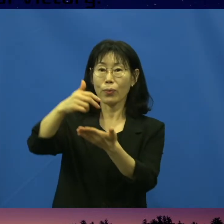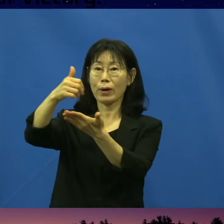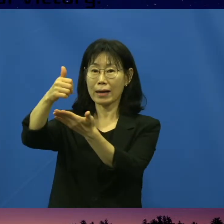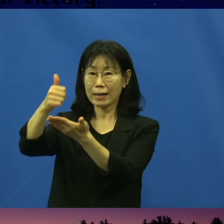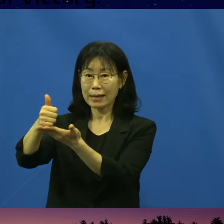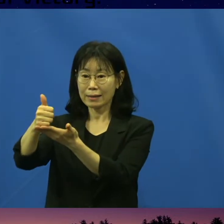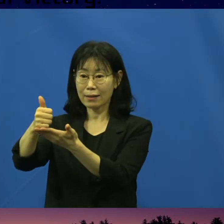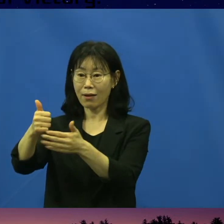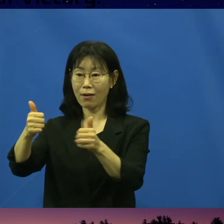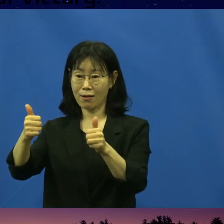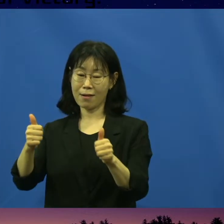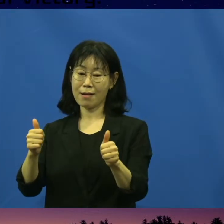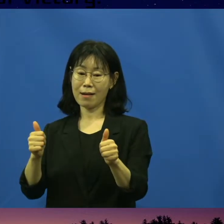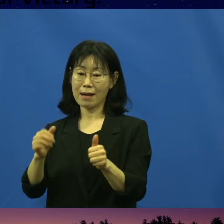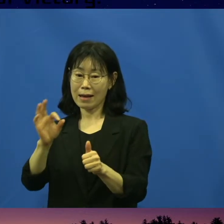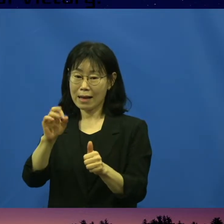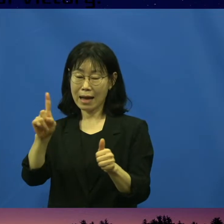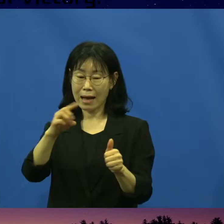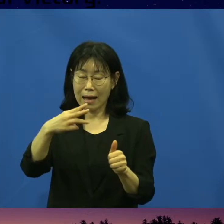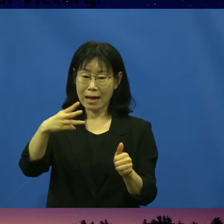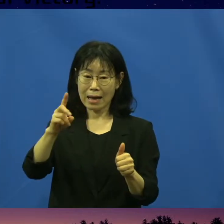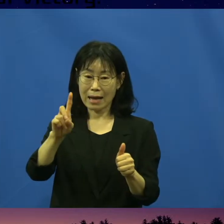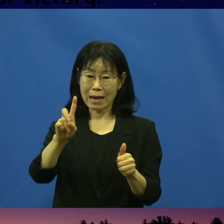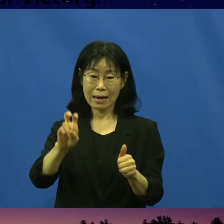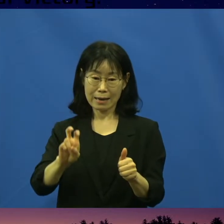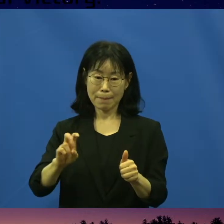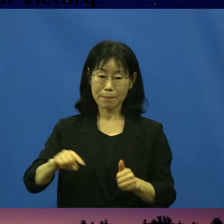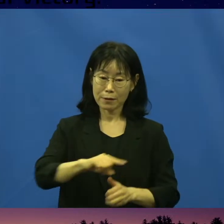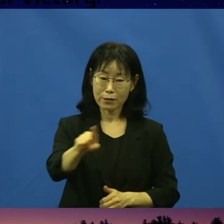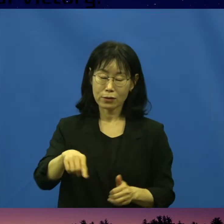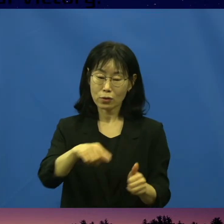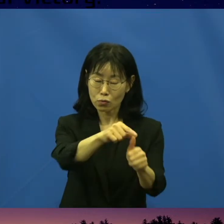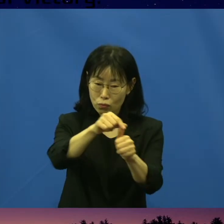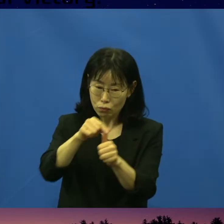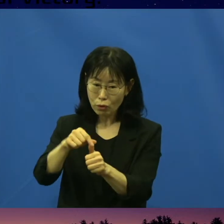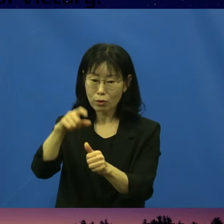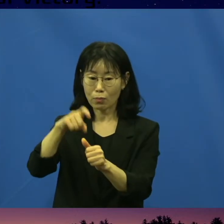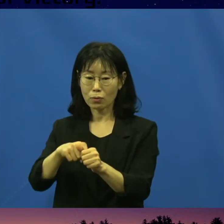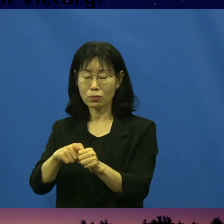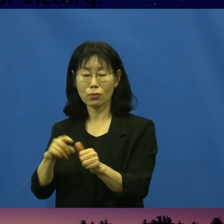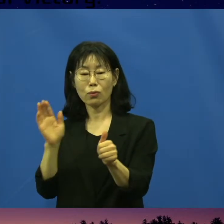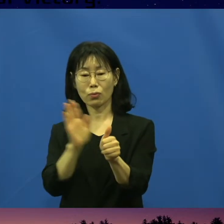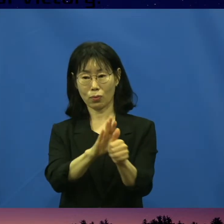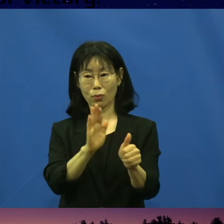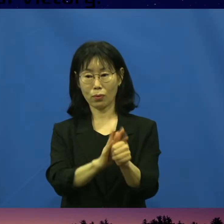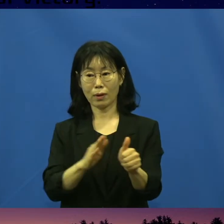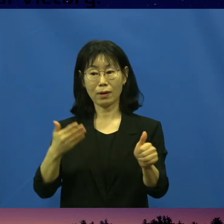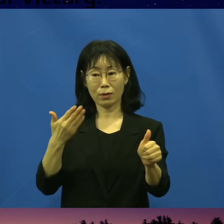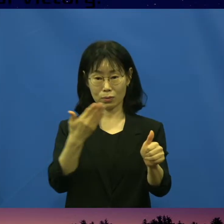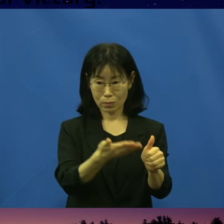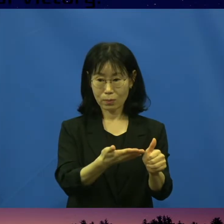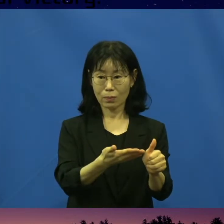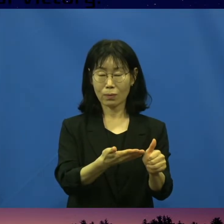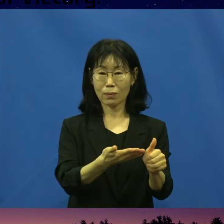여호와께서 전에 그에게 아람을 구원하게 하셨습니다. 희한한 문구가 하나 딱 들어가 있어요.